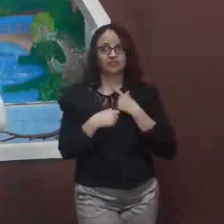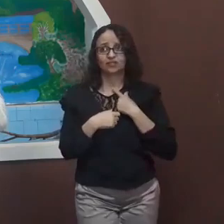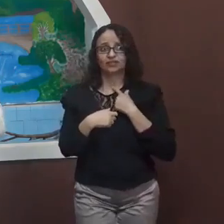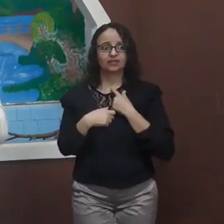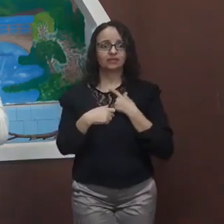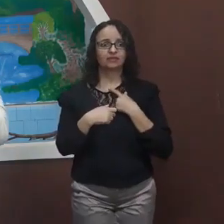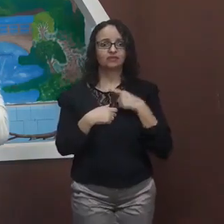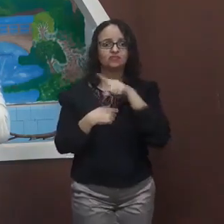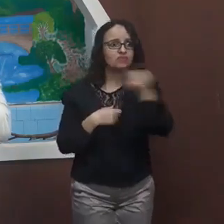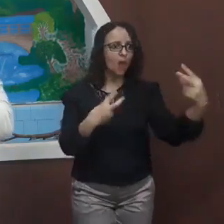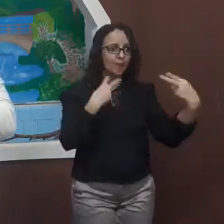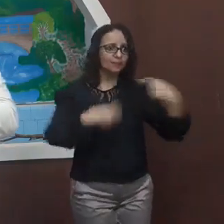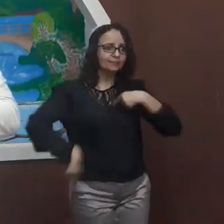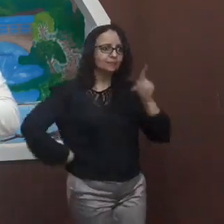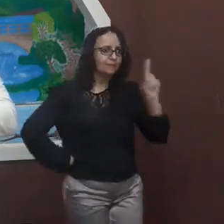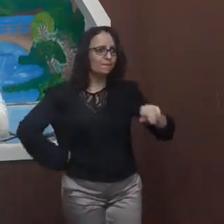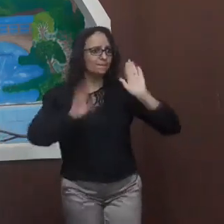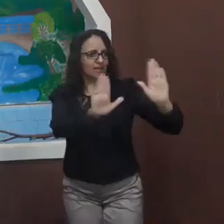Por que vocês estão olhando para mim? Olha para o canto.